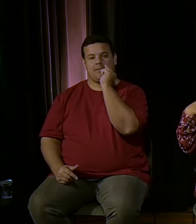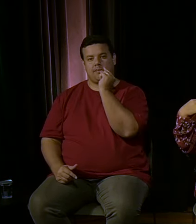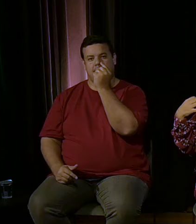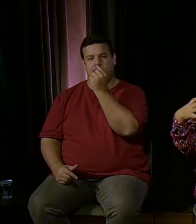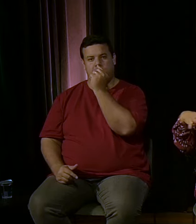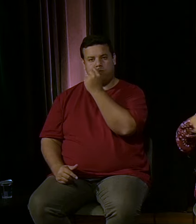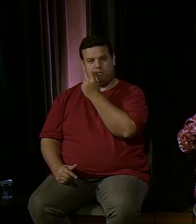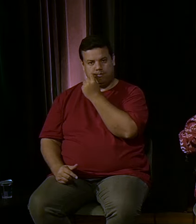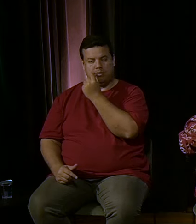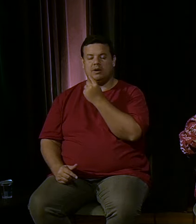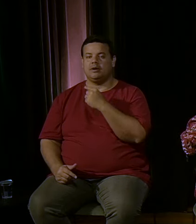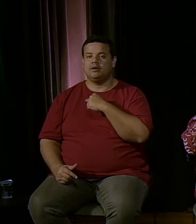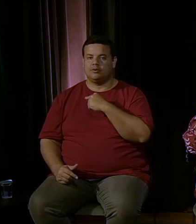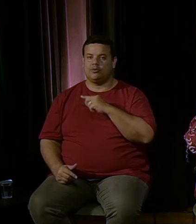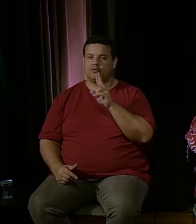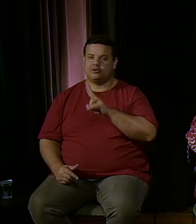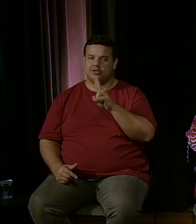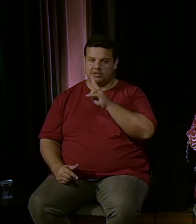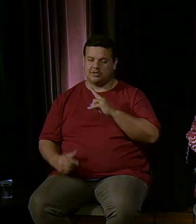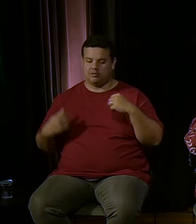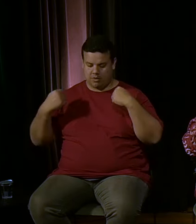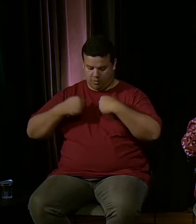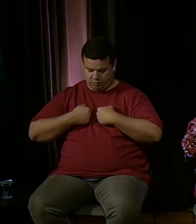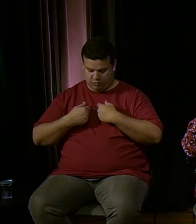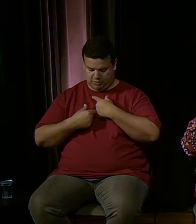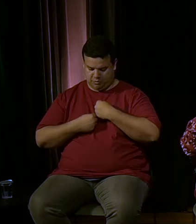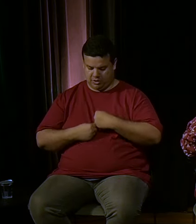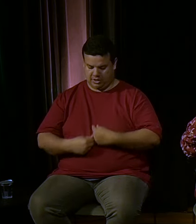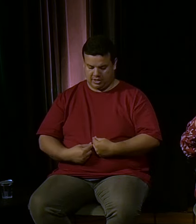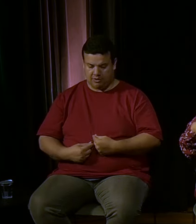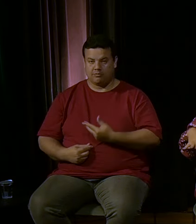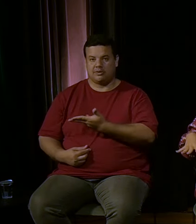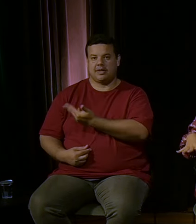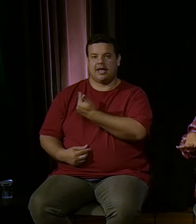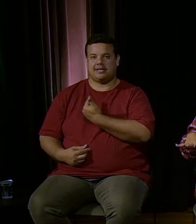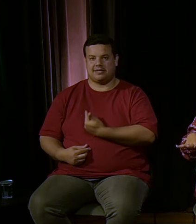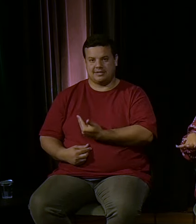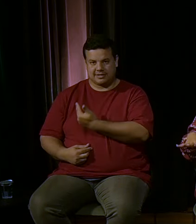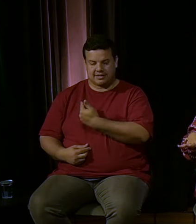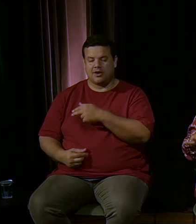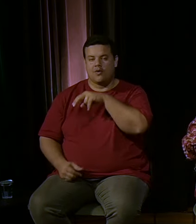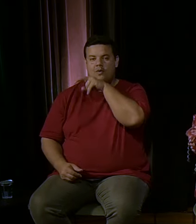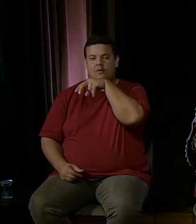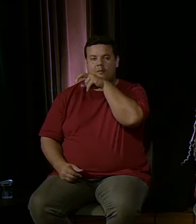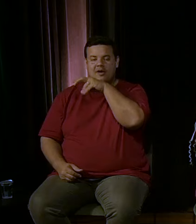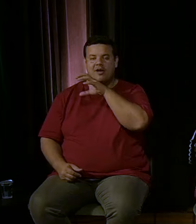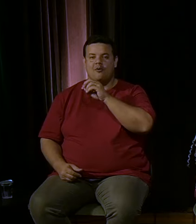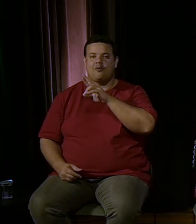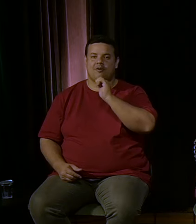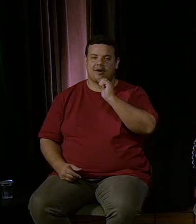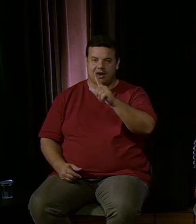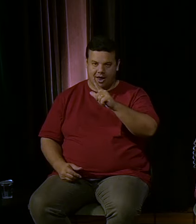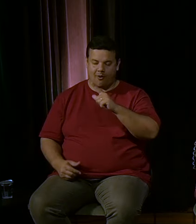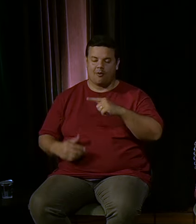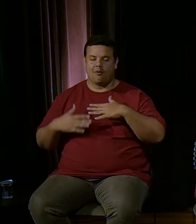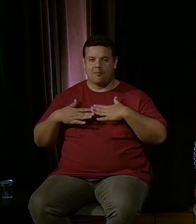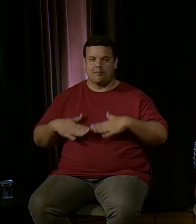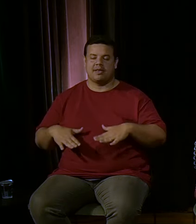Estou vestida com uma blusa de botão, com umas estampas de cobra coral, uma saia preta e